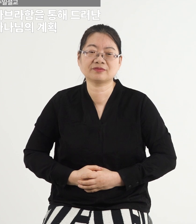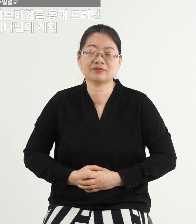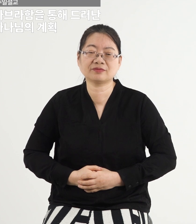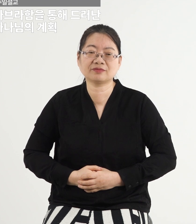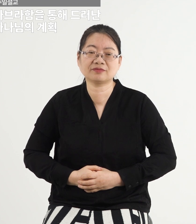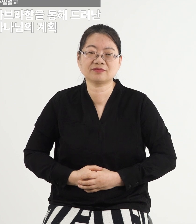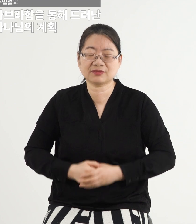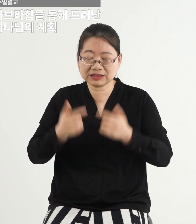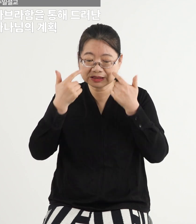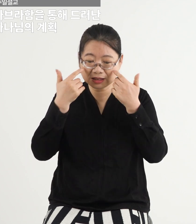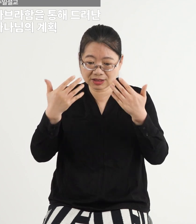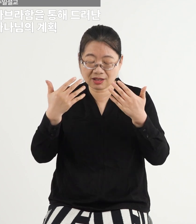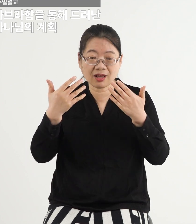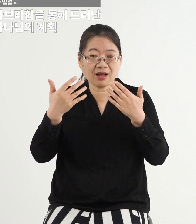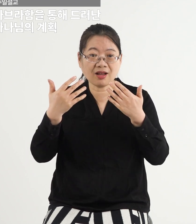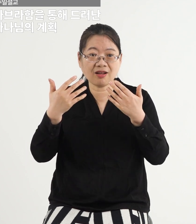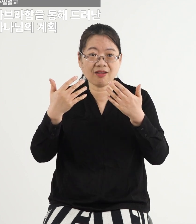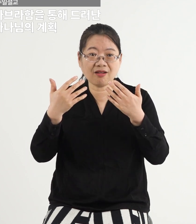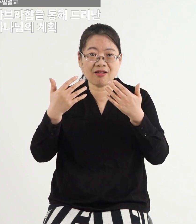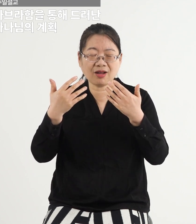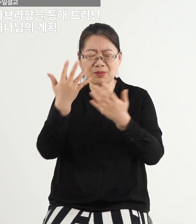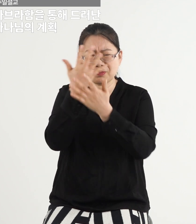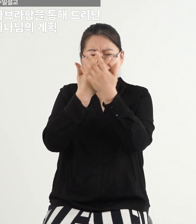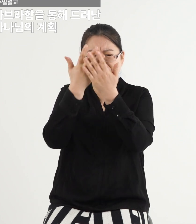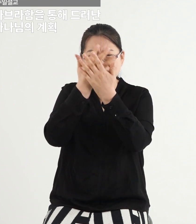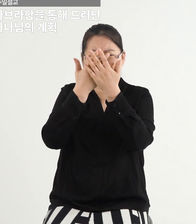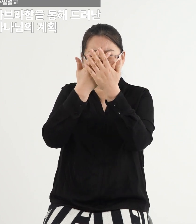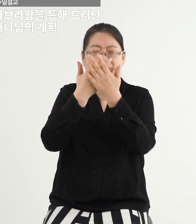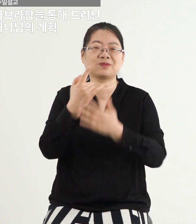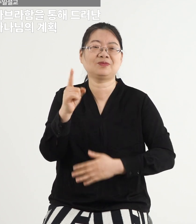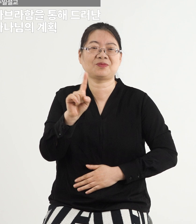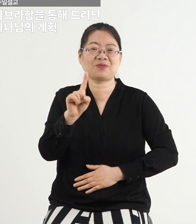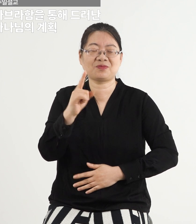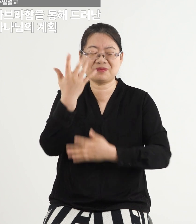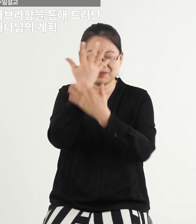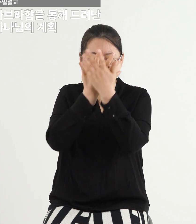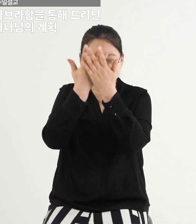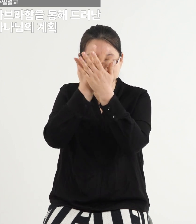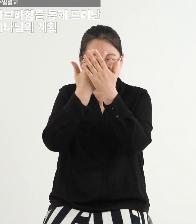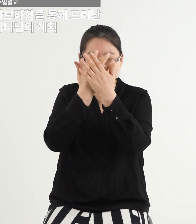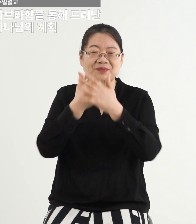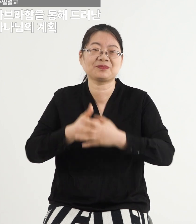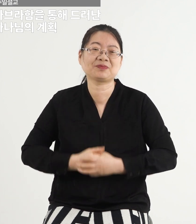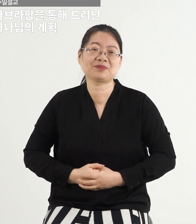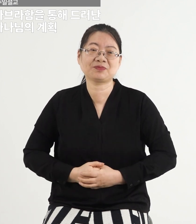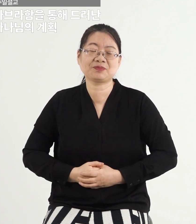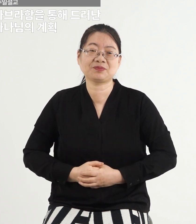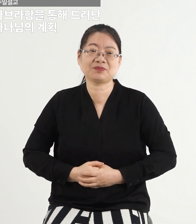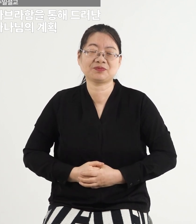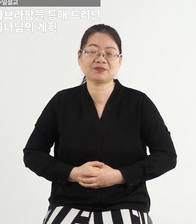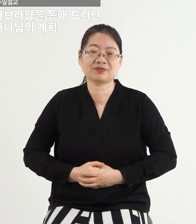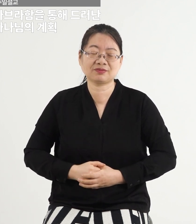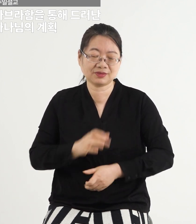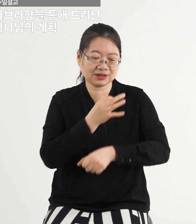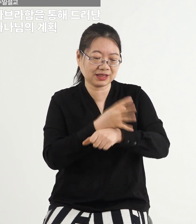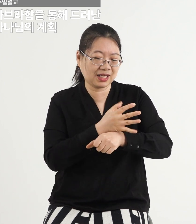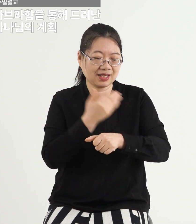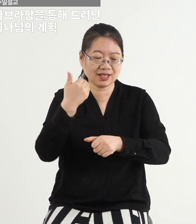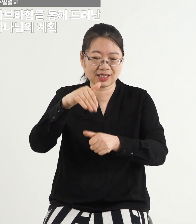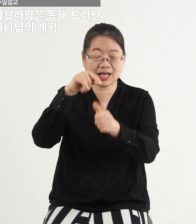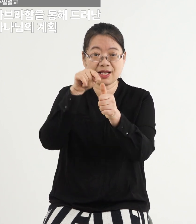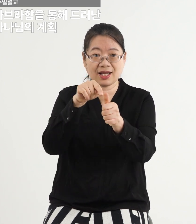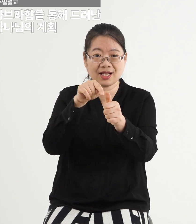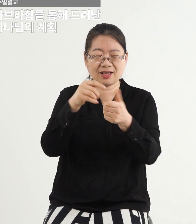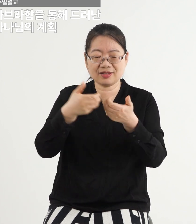이거는 확실한 겁니까? 모호한 겁니까? 모호한 거죠. 그냥 단순히 가라는